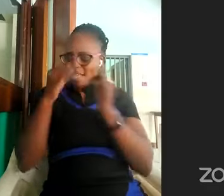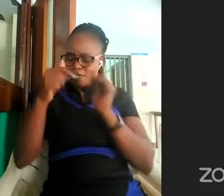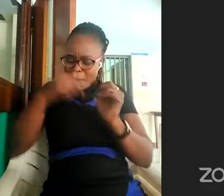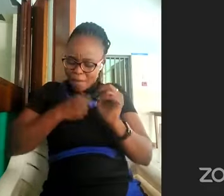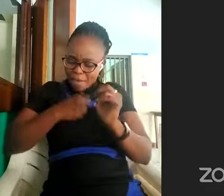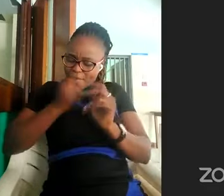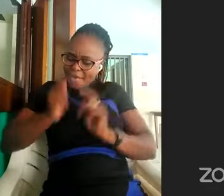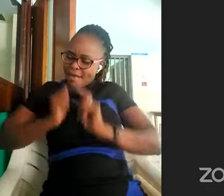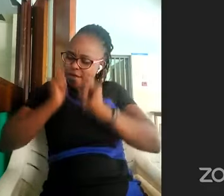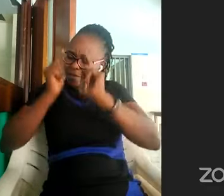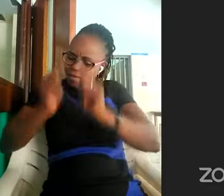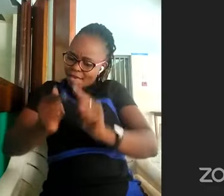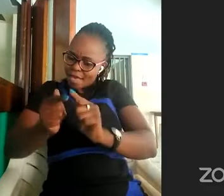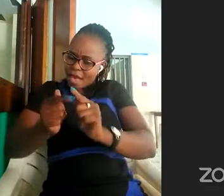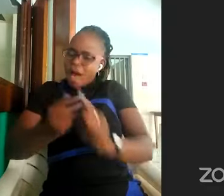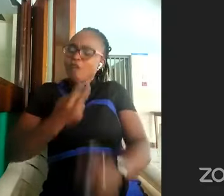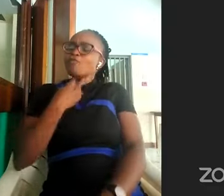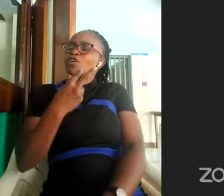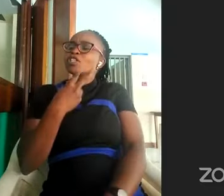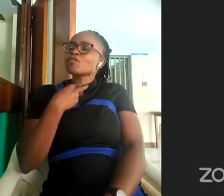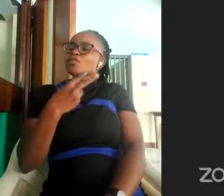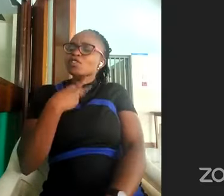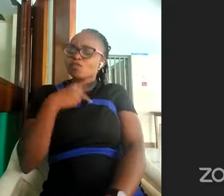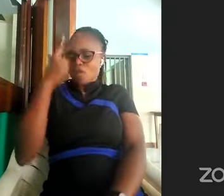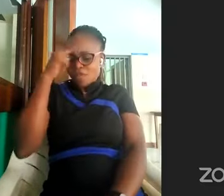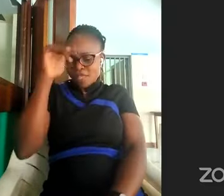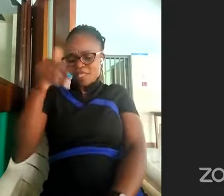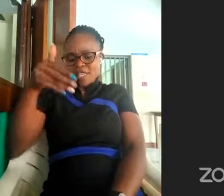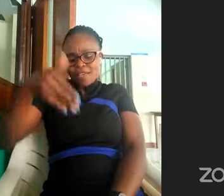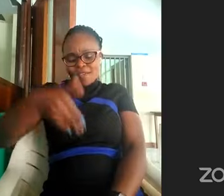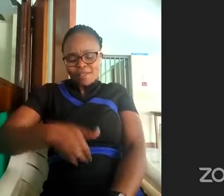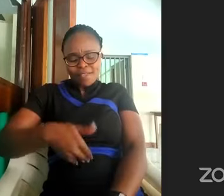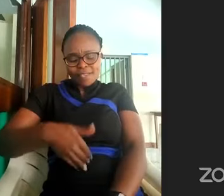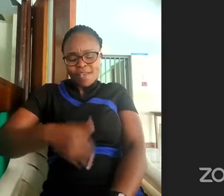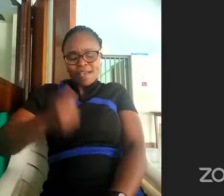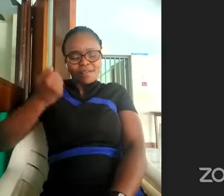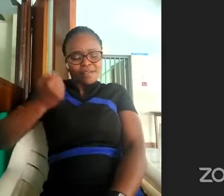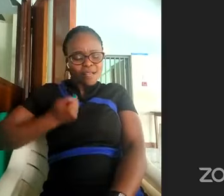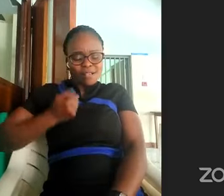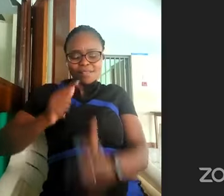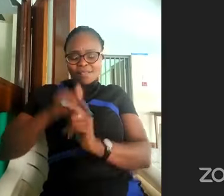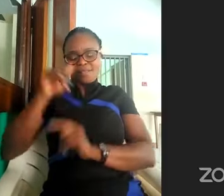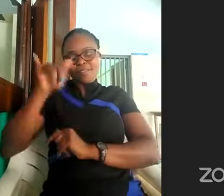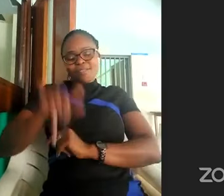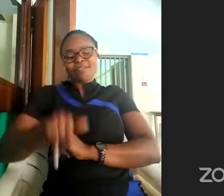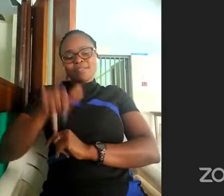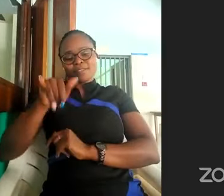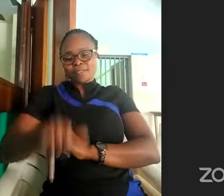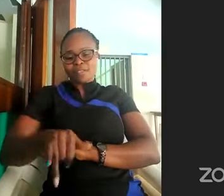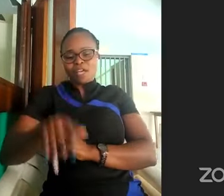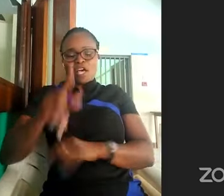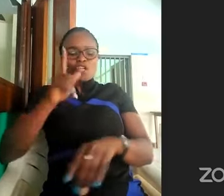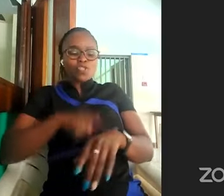kupaza sauti ya huyu mtoto msichana mlemavu, ingelala tu hivyo. So nilipotoka, nilisaidiwa